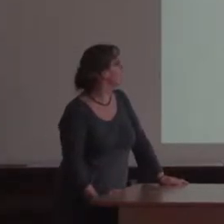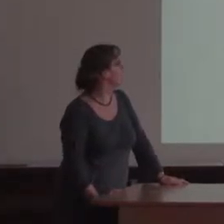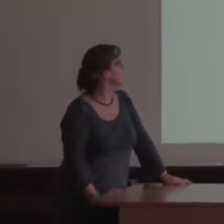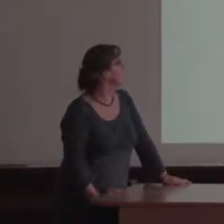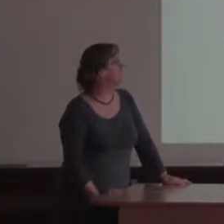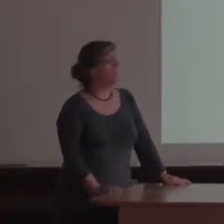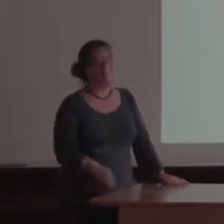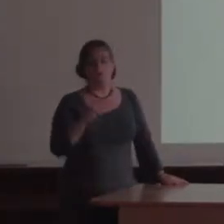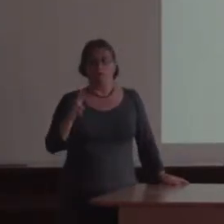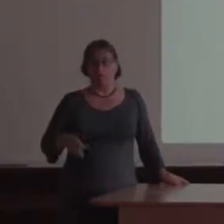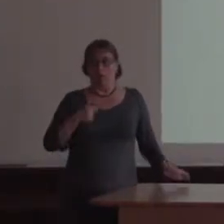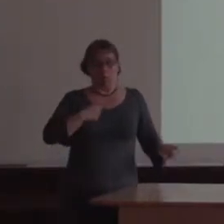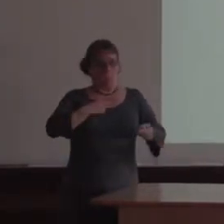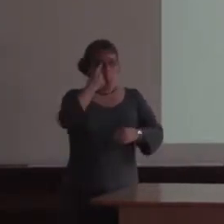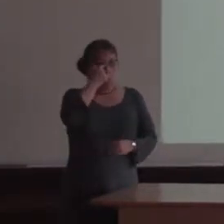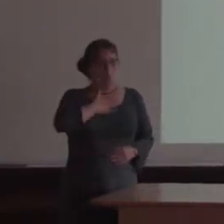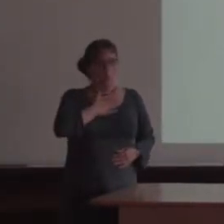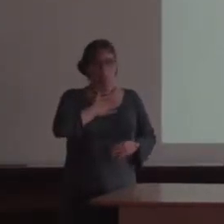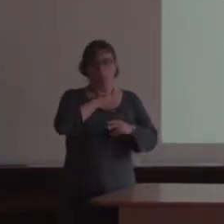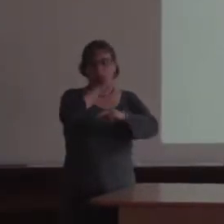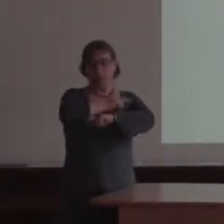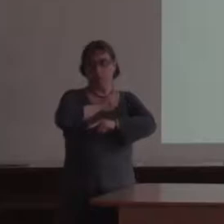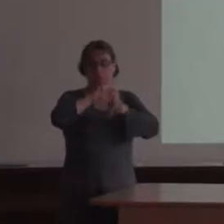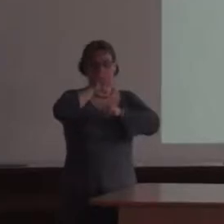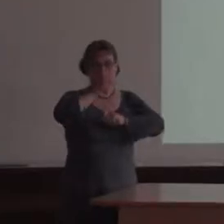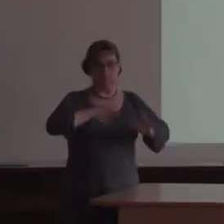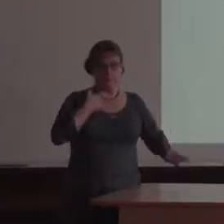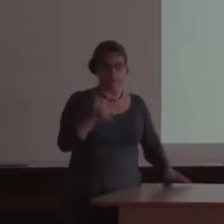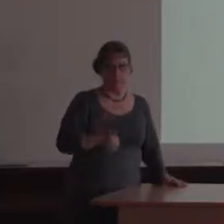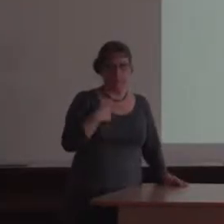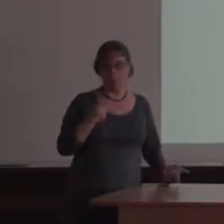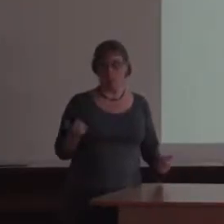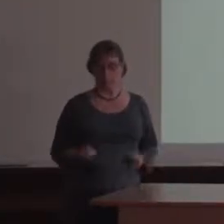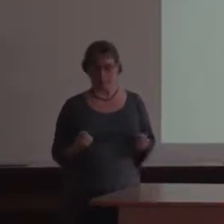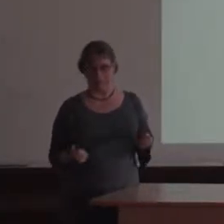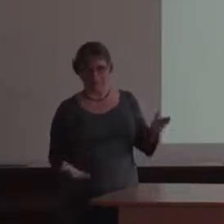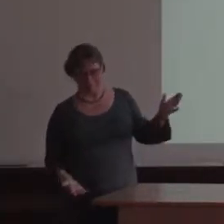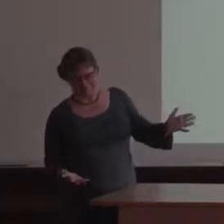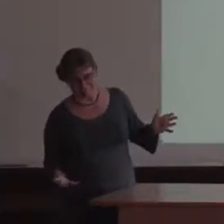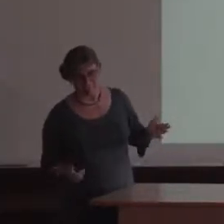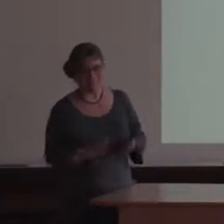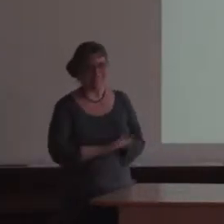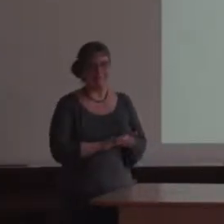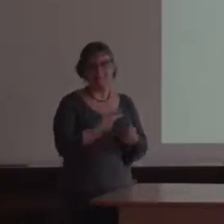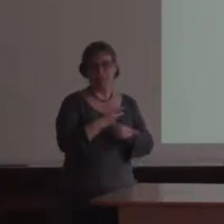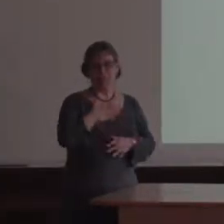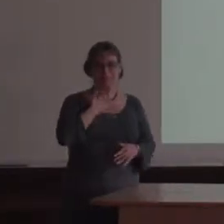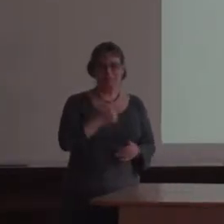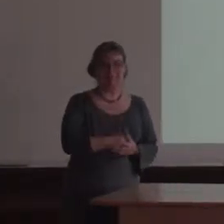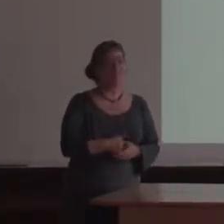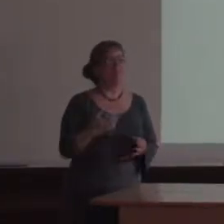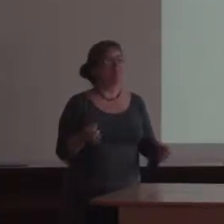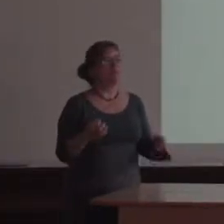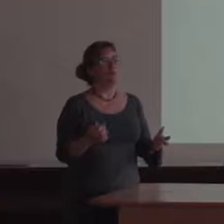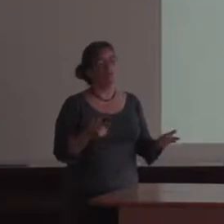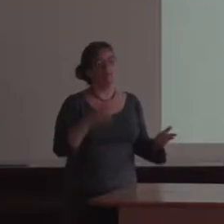Moi j'aime bien PyTest, donc pour ceux qui sont pas encore sur PyTest, juste un petit peu de publicité pour cet outil-là. Donc c'est un outil